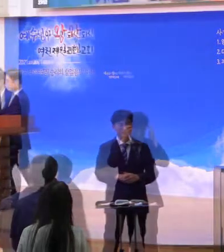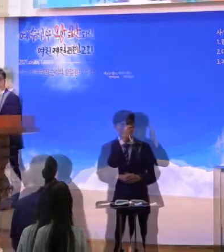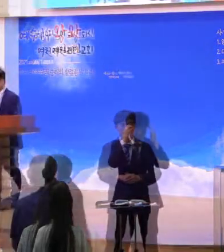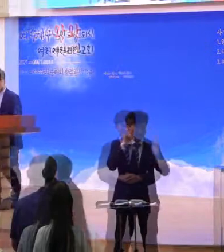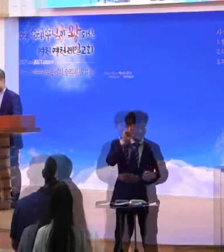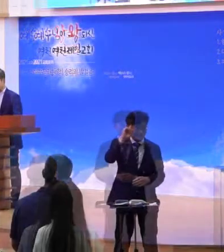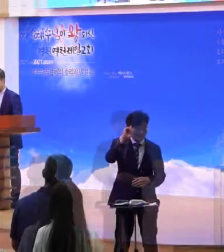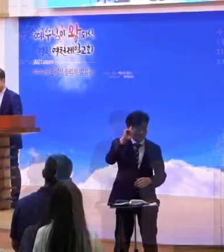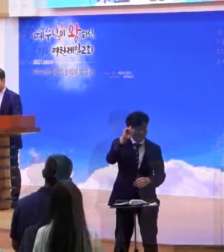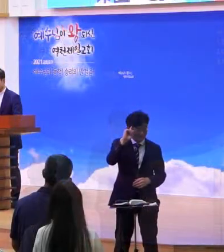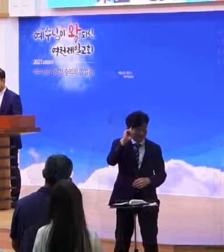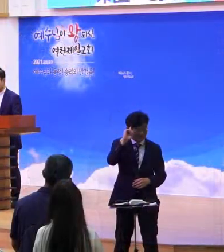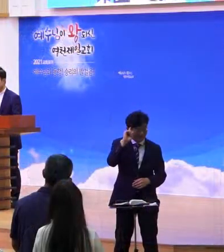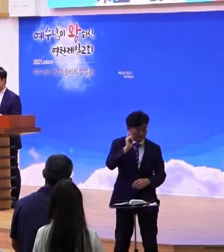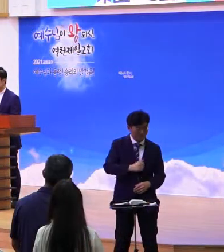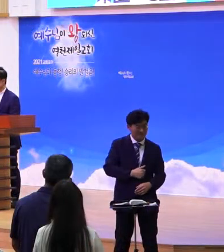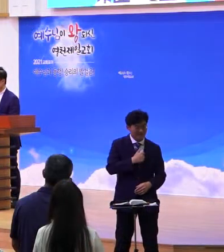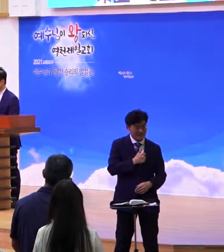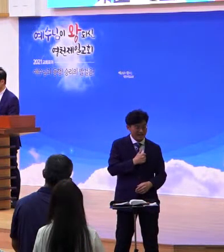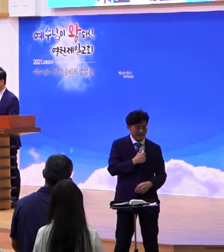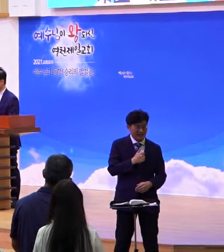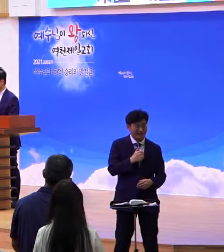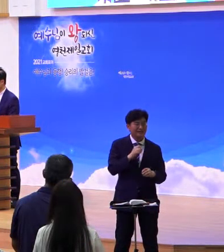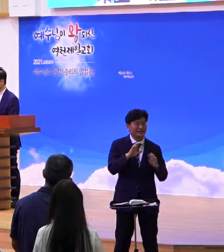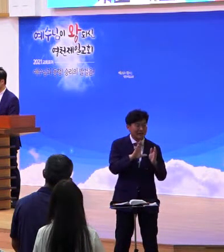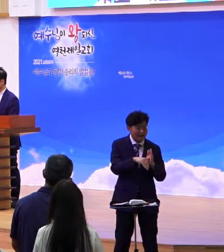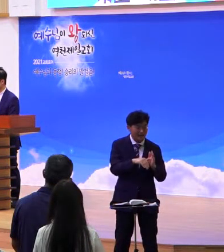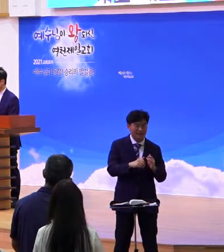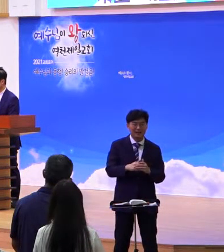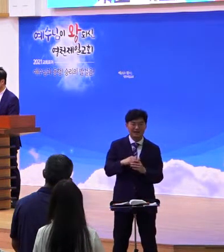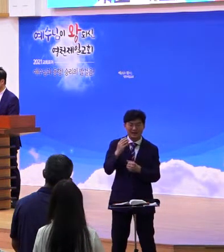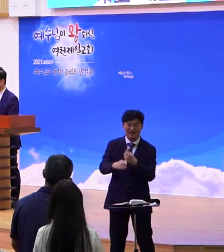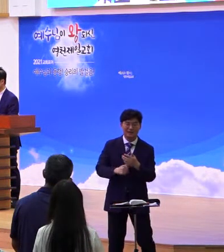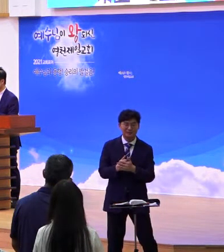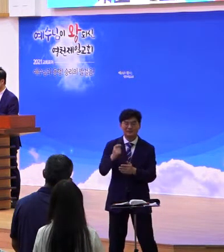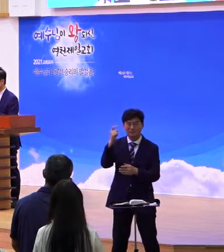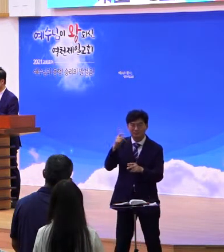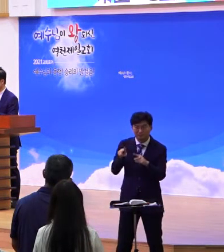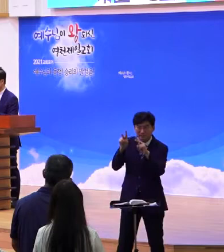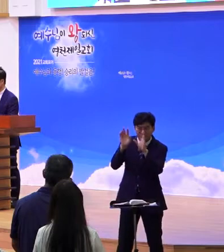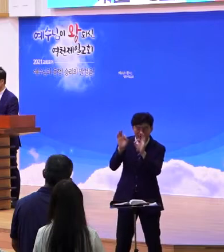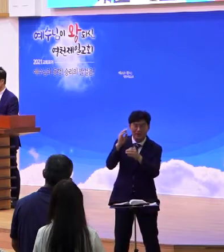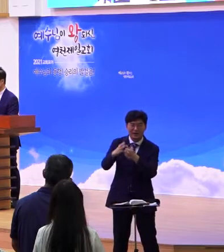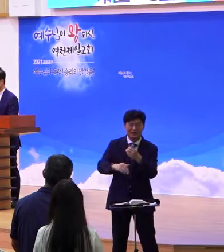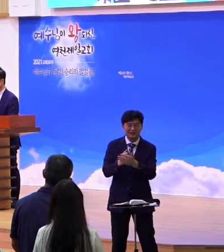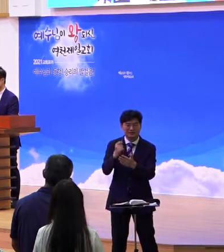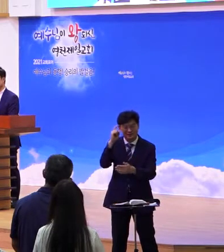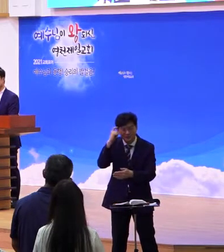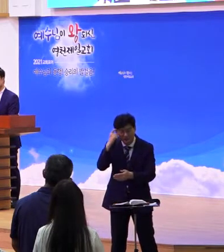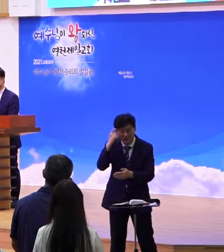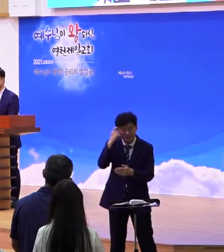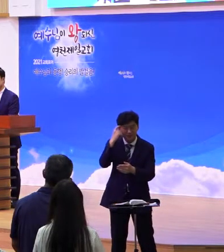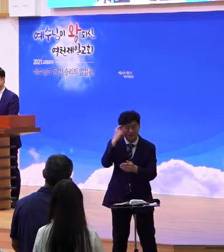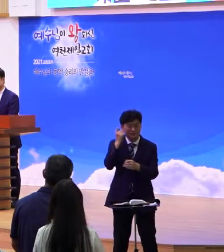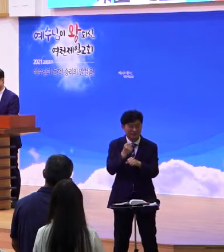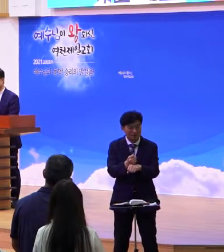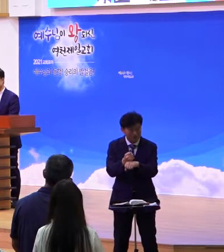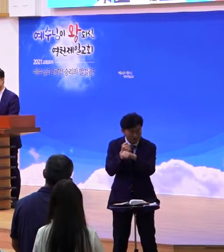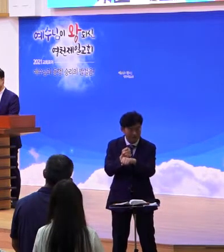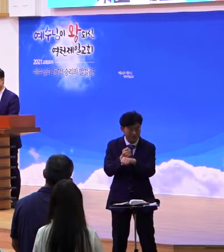항상 하나님을 바라보고 진리의 말씀을 붙들고 그 말씀을 가지고 묵상하고 연구하고